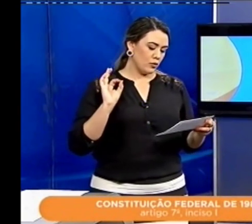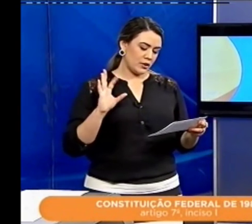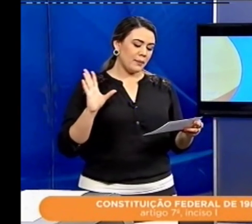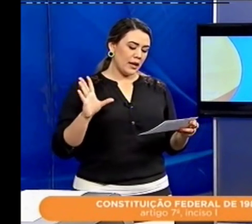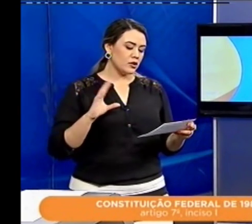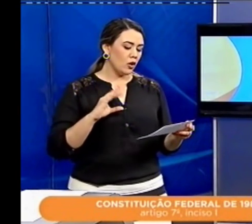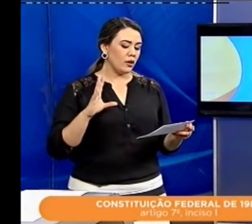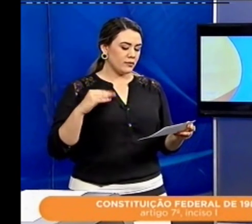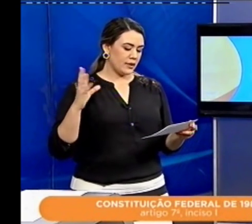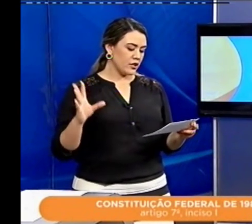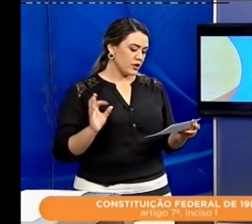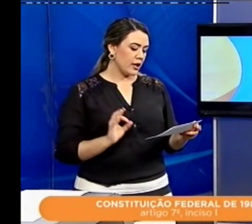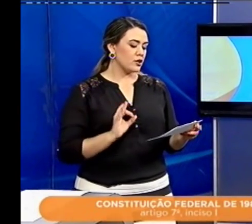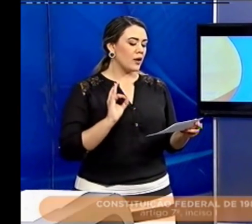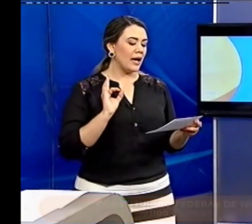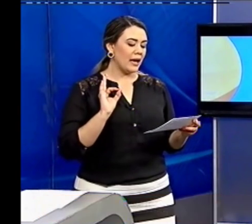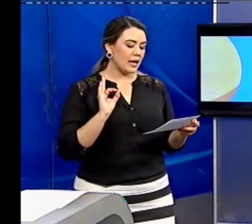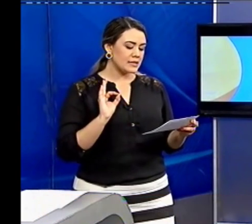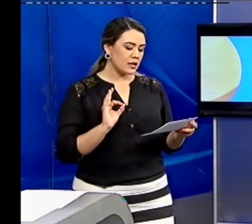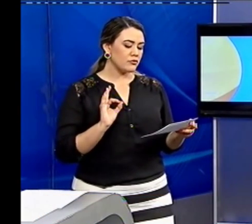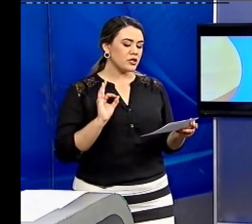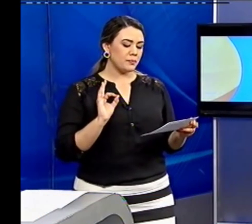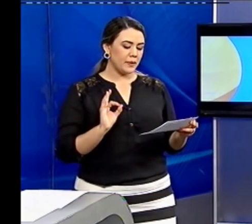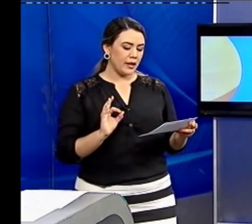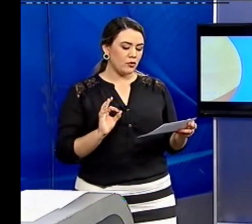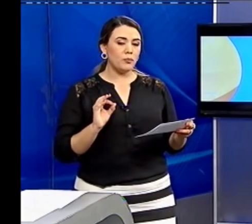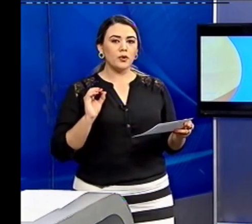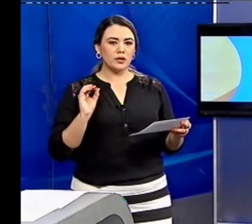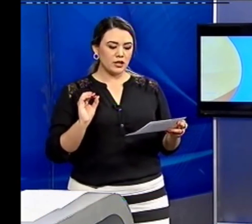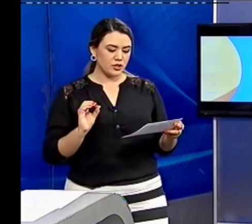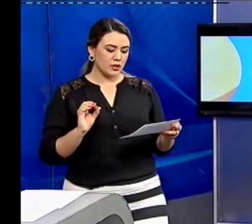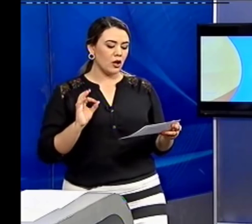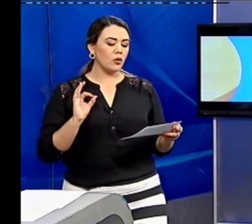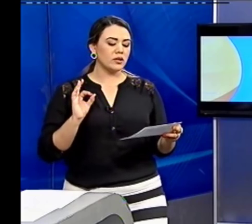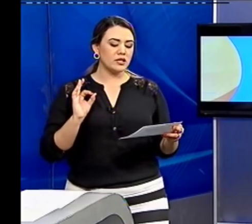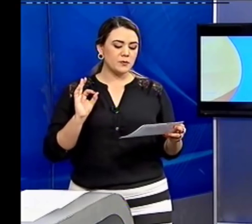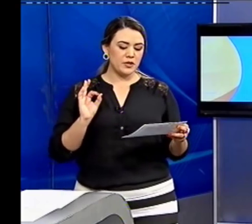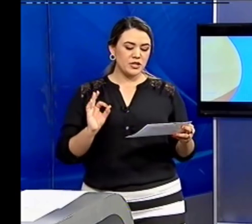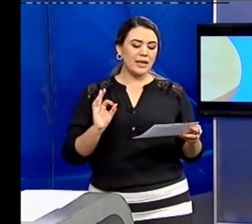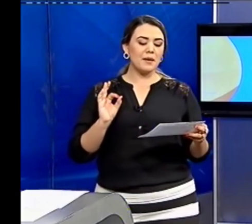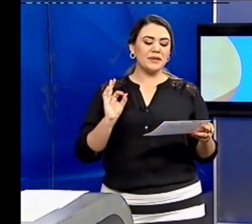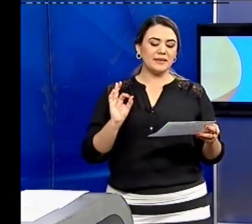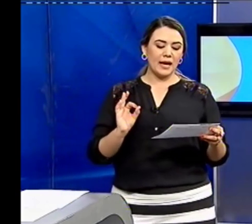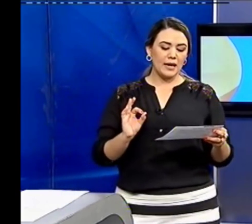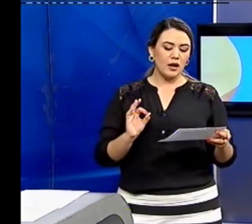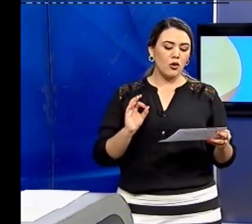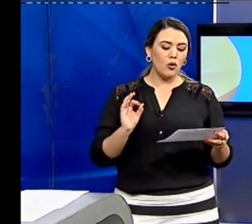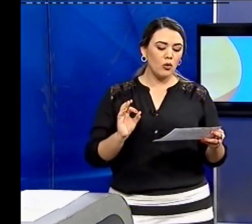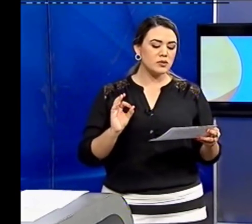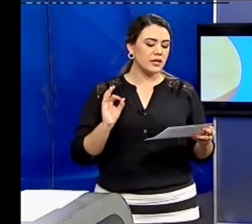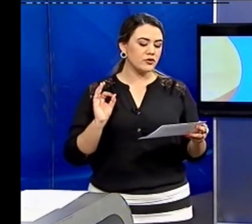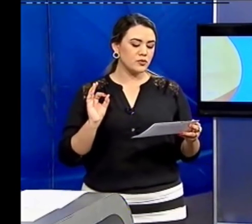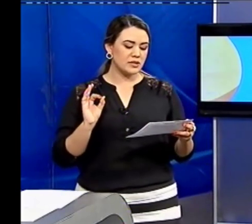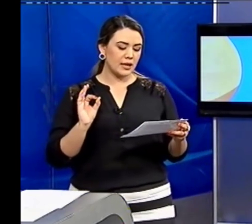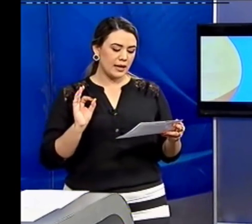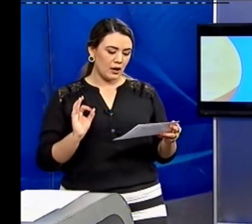o trabalhador tem direito à relação de emprego protegida contra despedida arbitrária ou sem justa